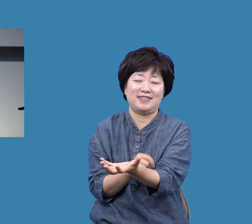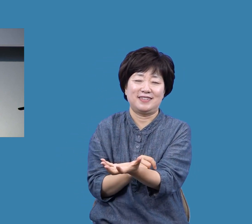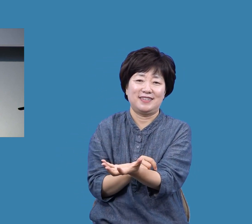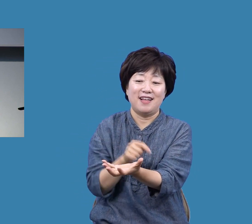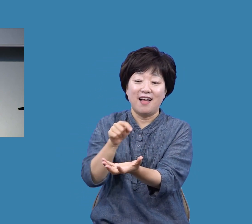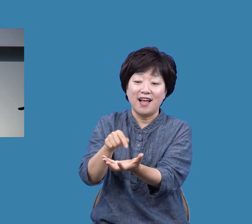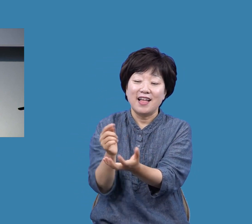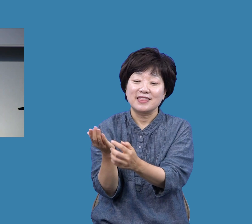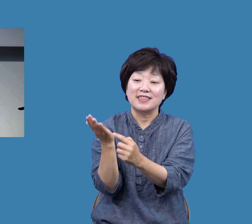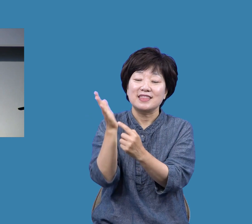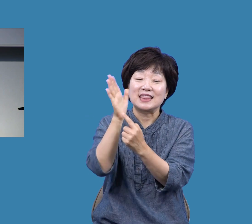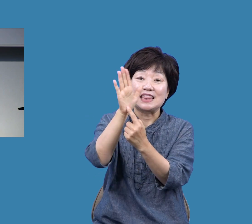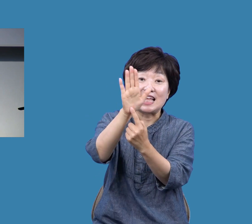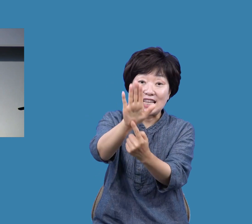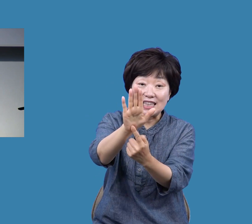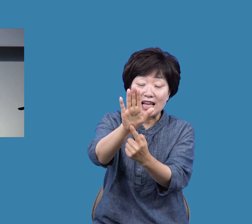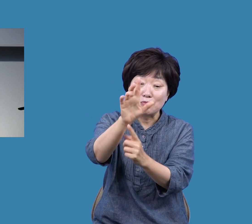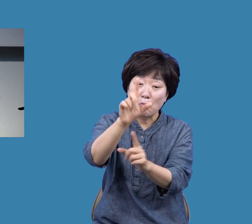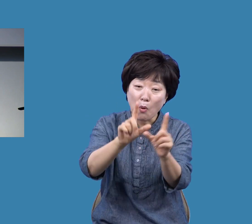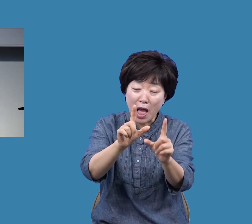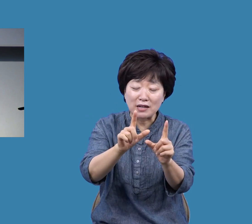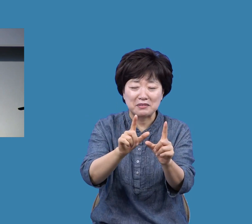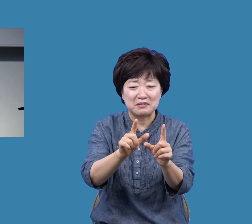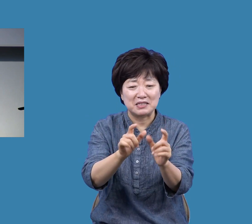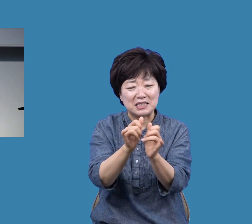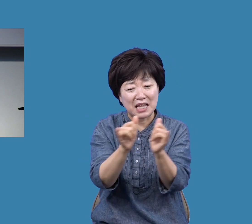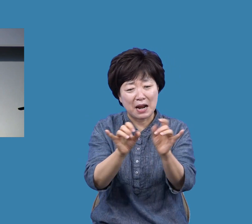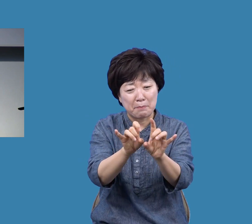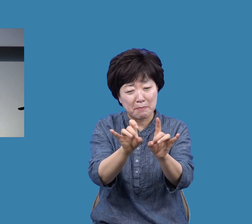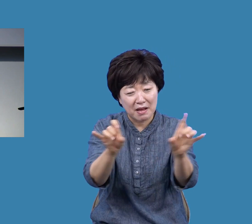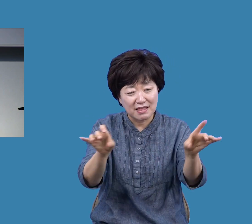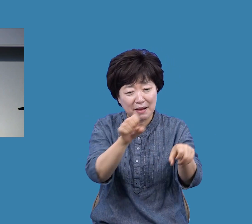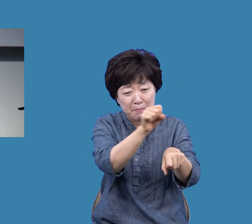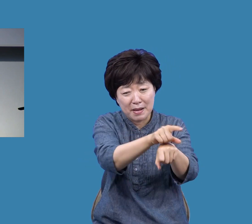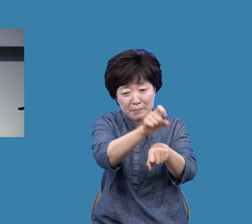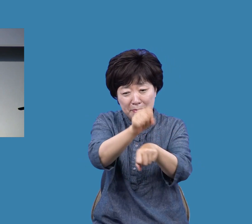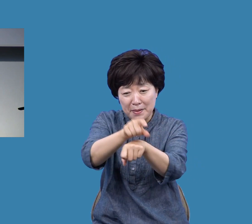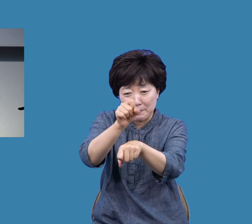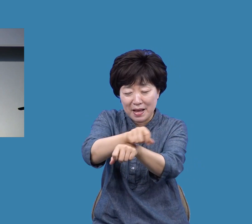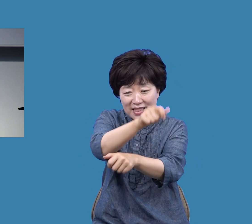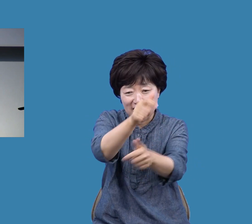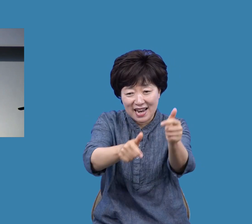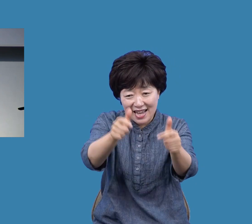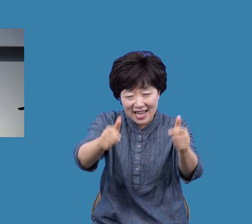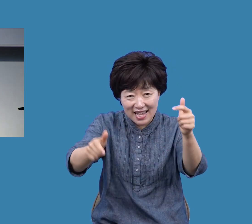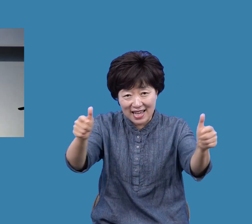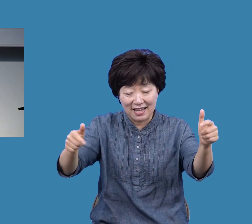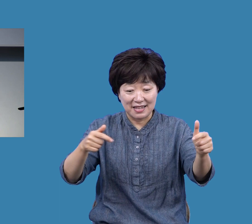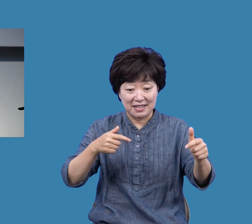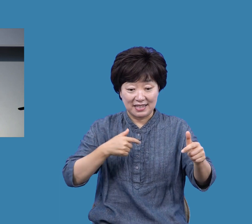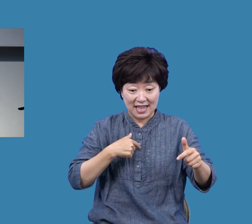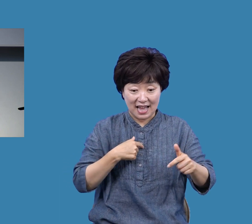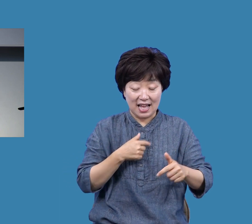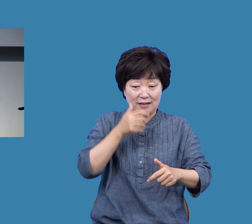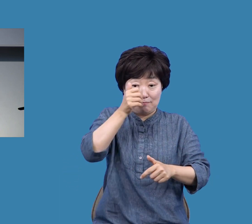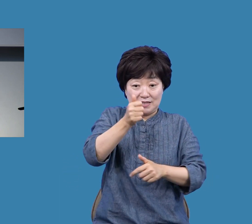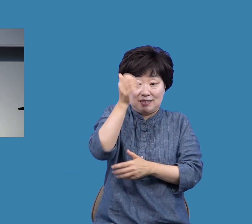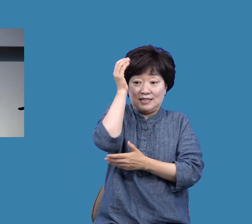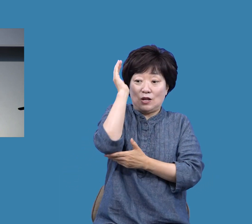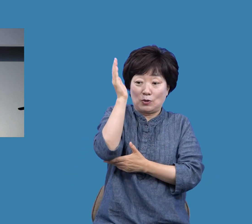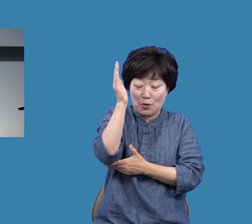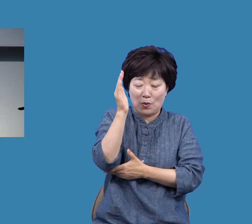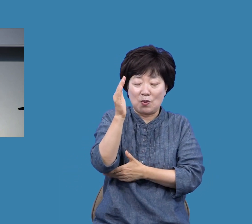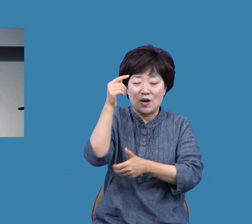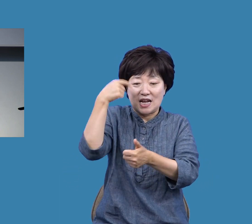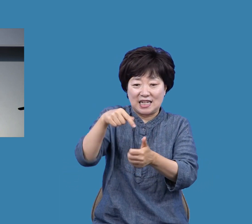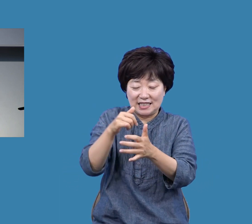나타나는 모양은 그 사람의 특성에 따라서 뭐 아주 다양하게 나타날 수 있어요. 어떤 사람은 뭐 저같이 뭐 설교하고 가르치는 거로 또 어떤 사람은